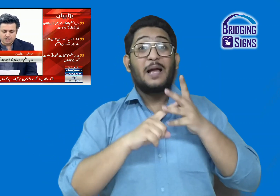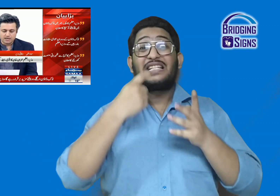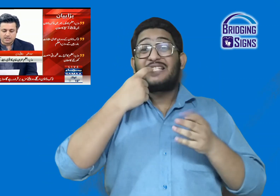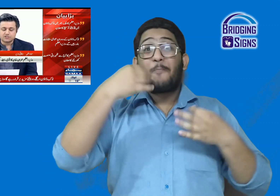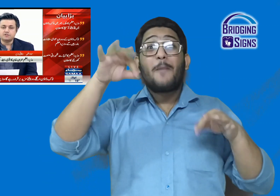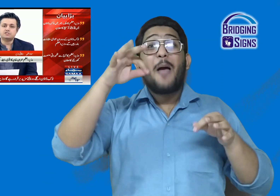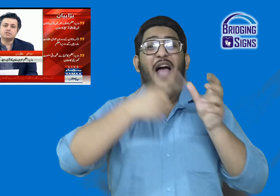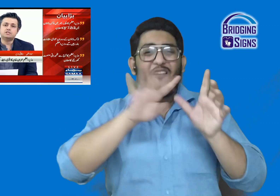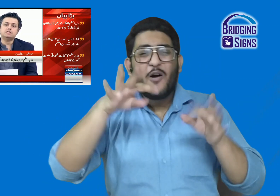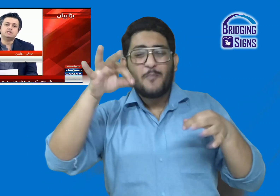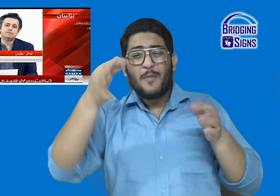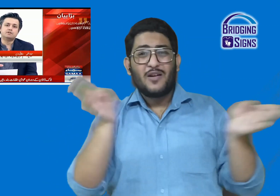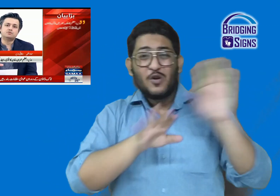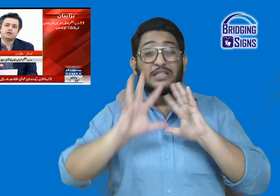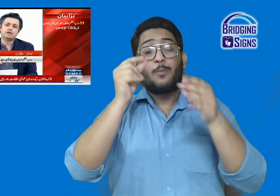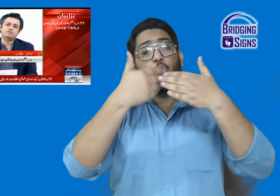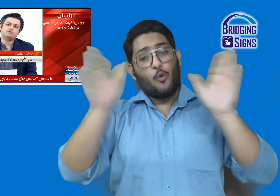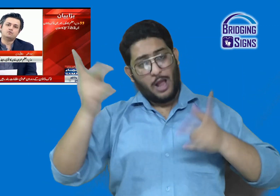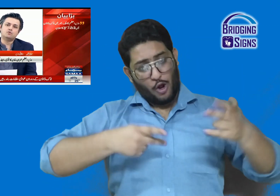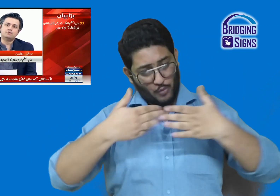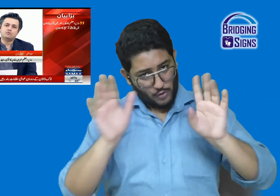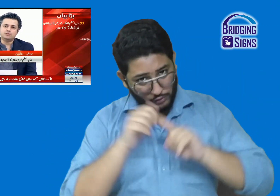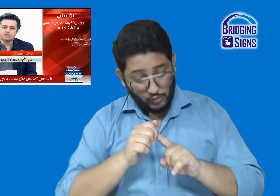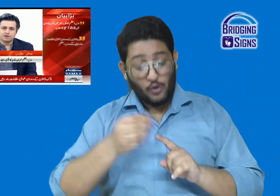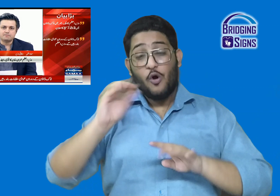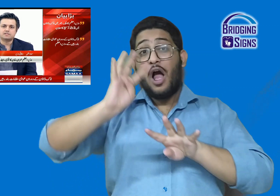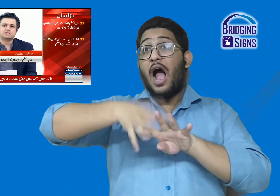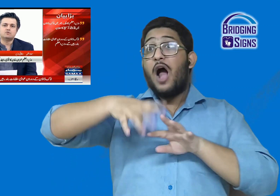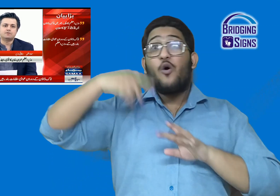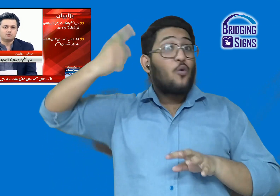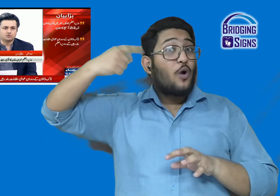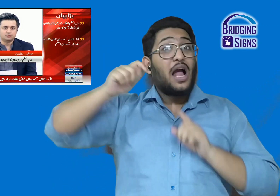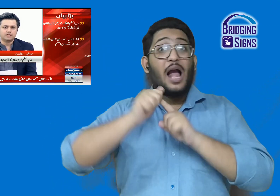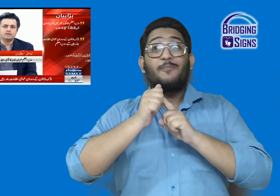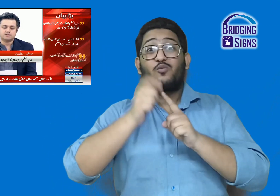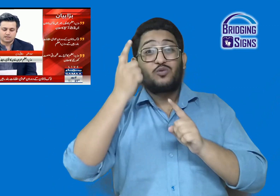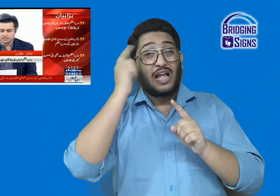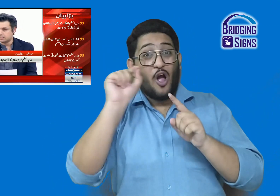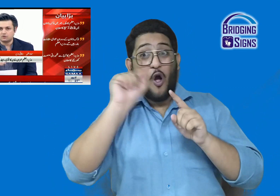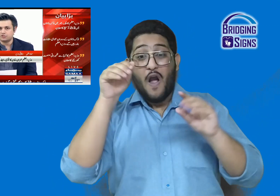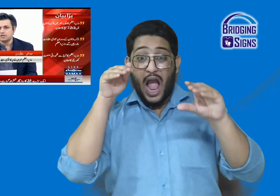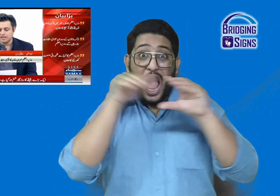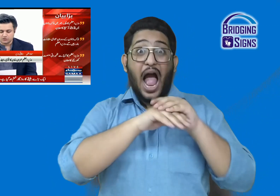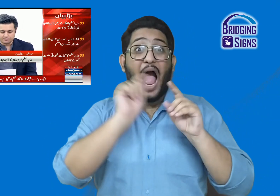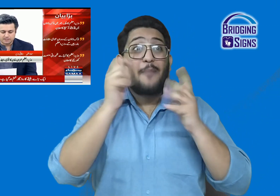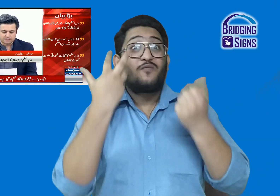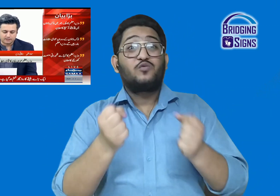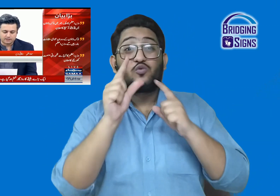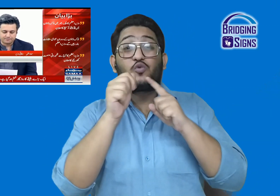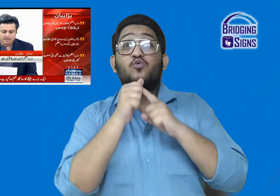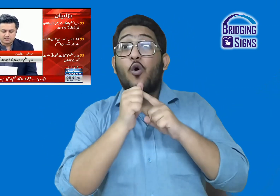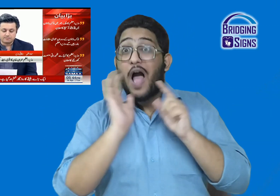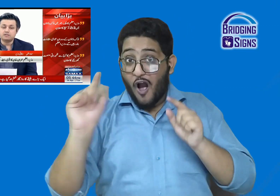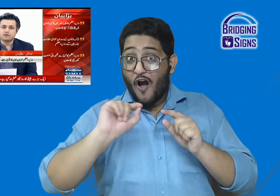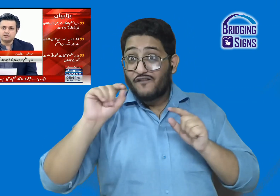हैं, इंडस्ट्रीज जिनकी लेबर जो है वो उनकी प्रेमिसेस के ऊपर मौजूद है, जाहिर है ये सारा कुछ एसओपीज के